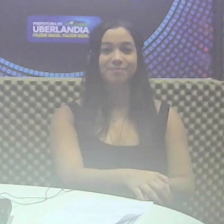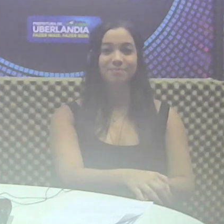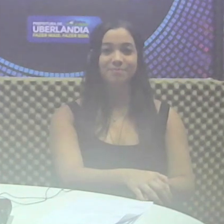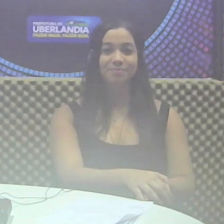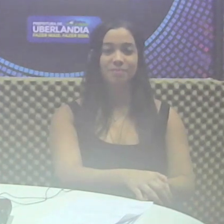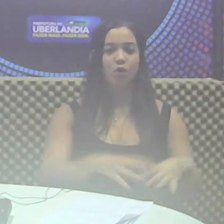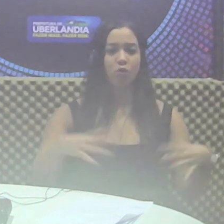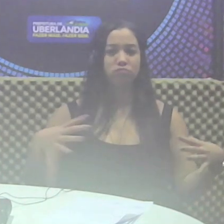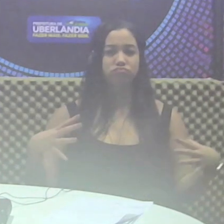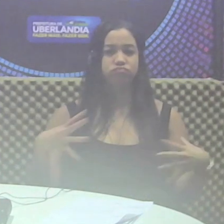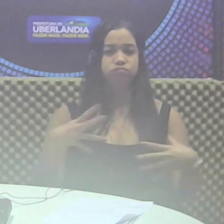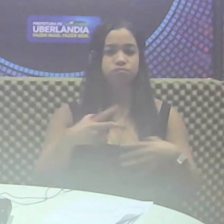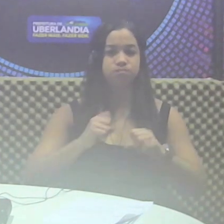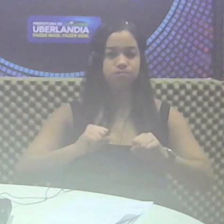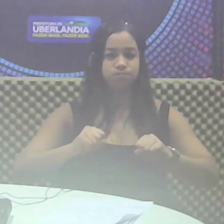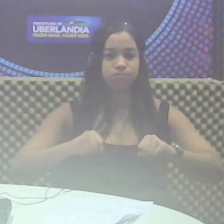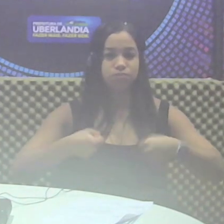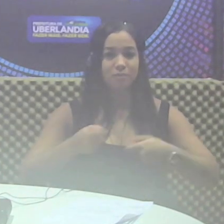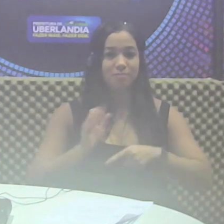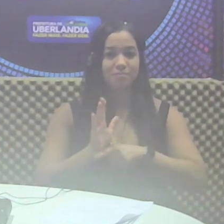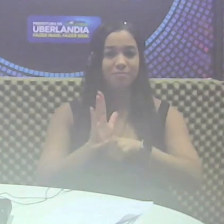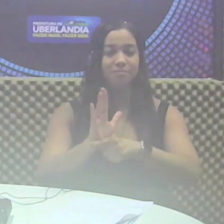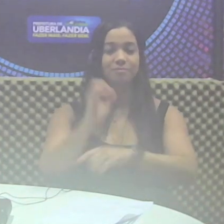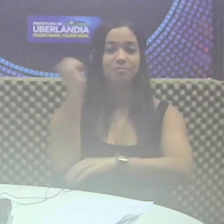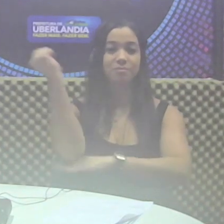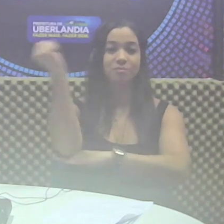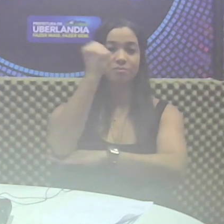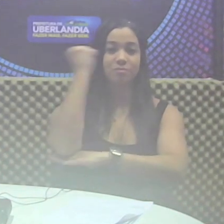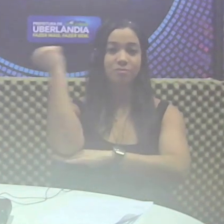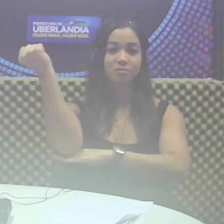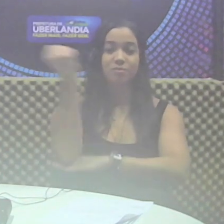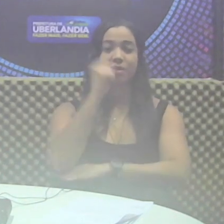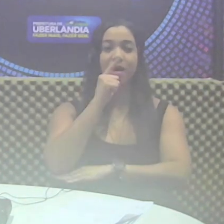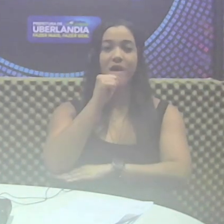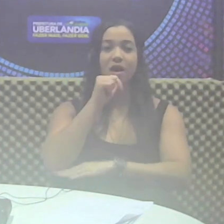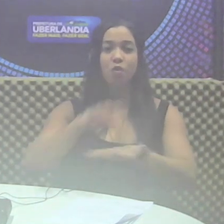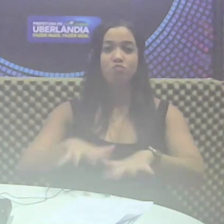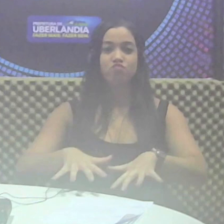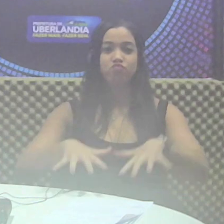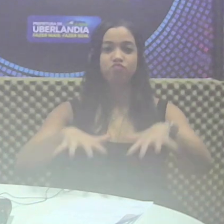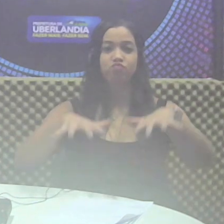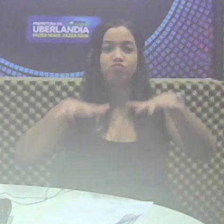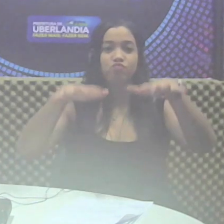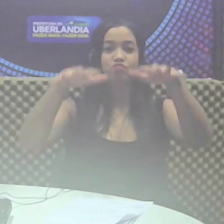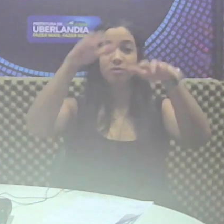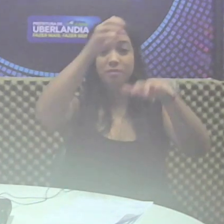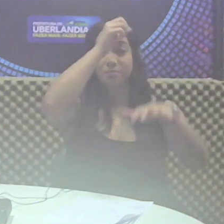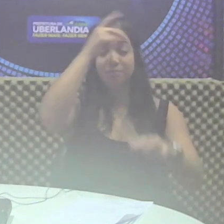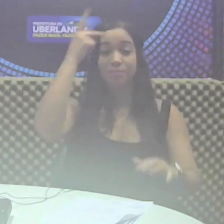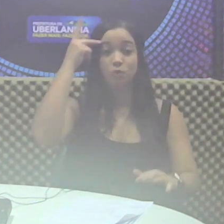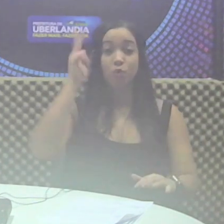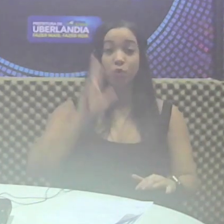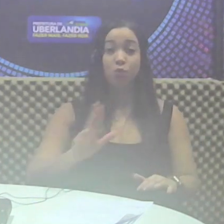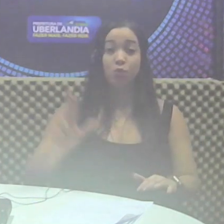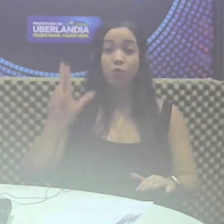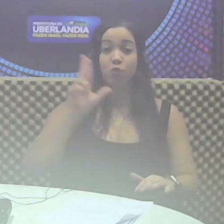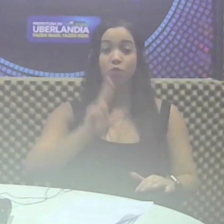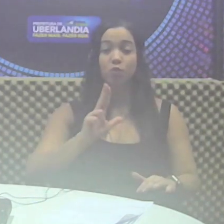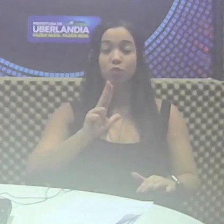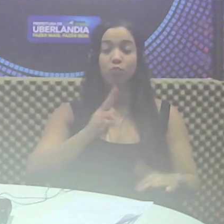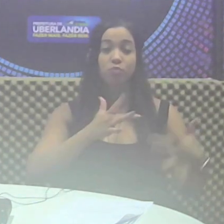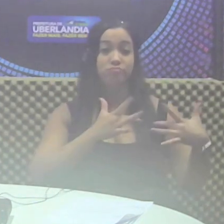Somando esforços em apoio ao Rio Grande do Sul, que enfrenta inundações, a Prefeitura de Uberlândia iniciou uma campanha de donativos